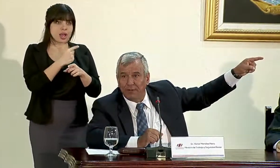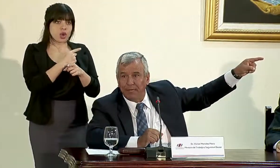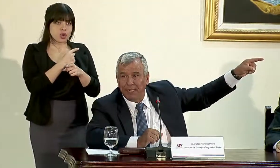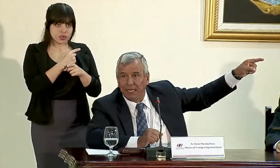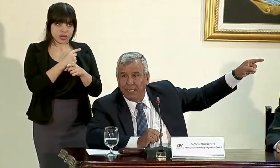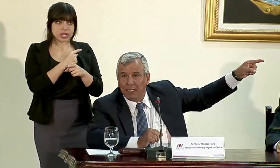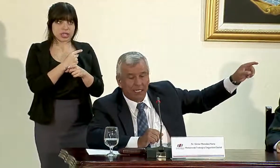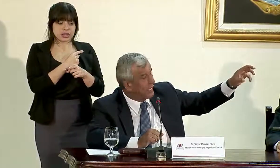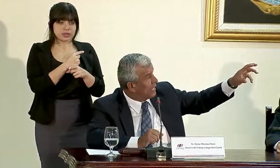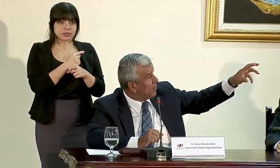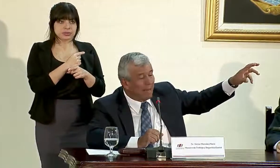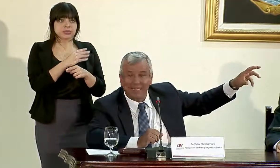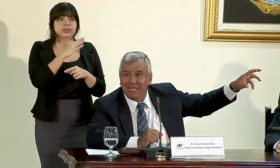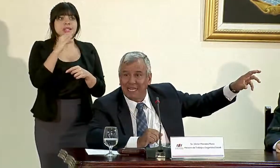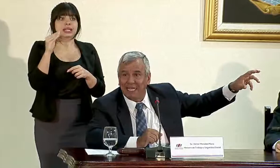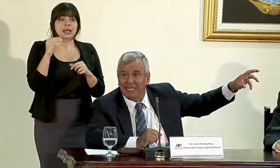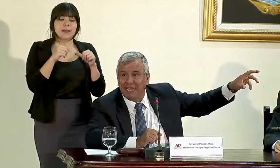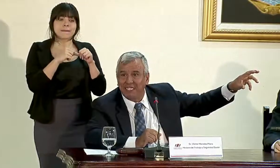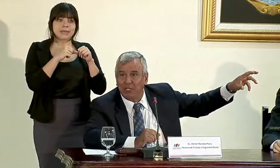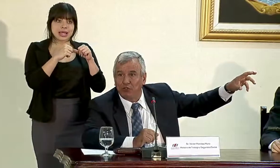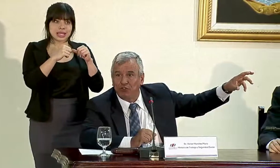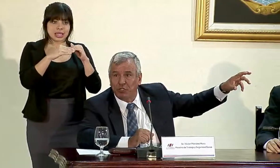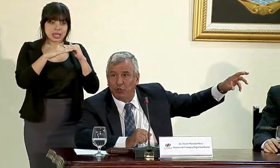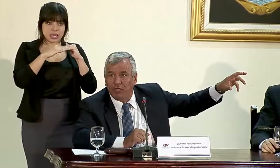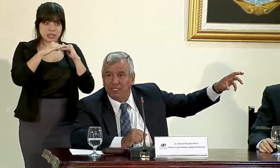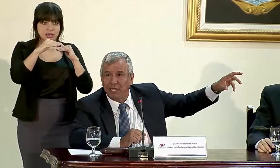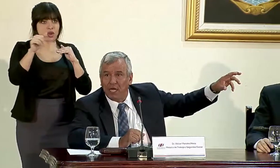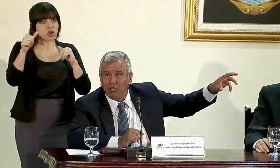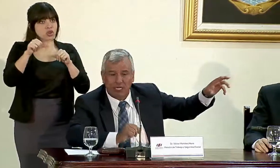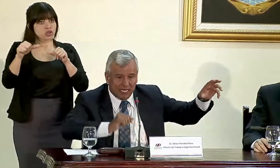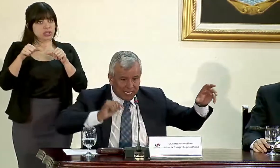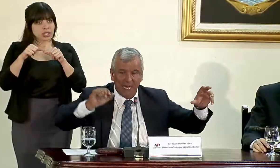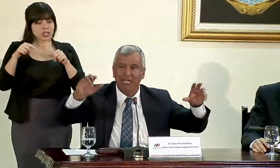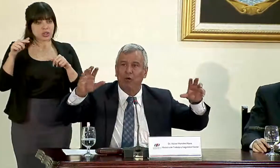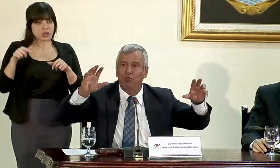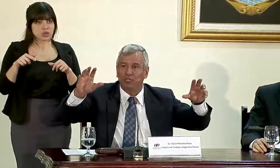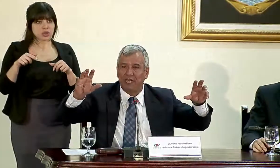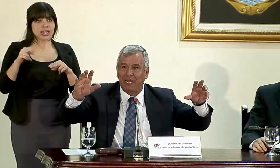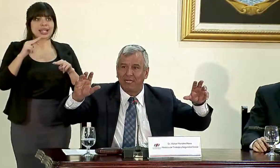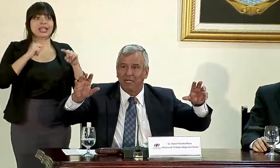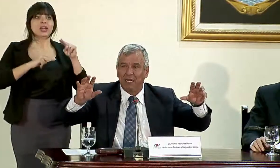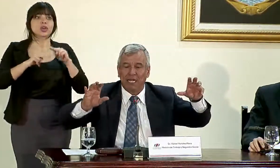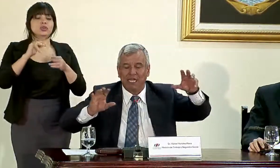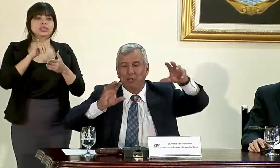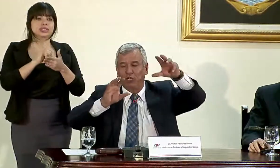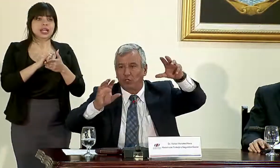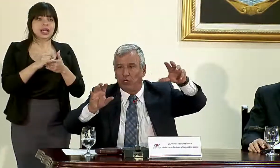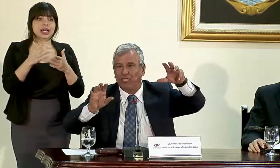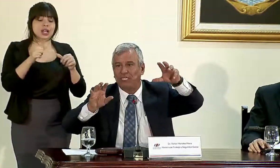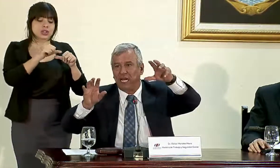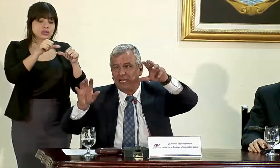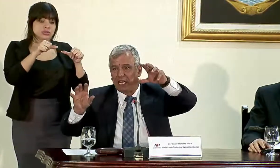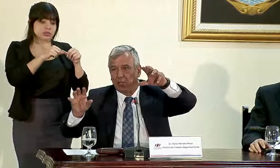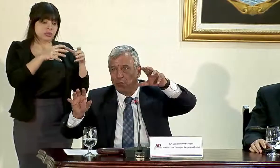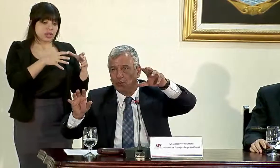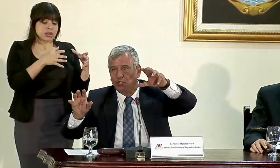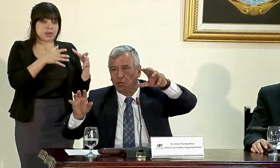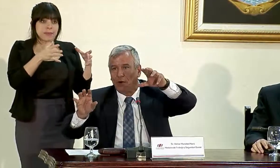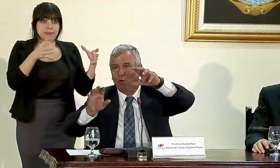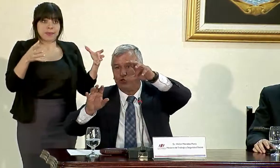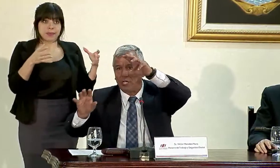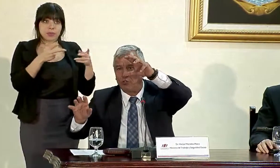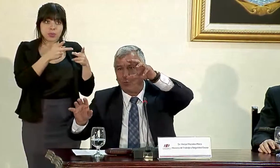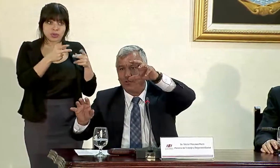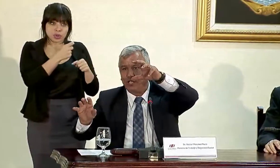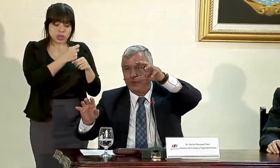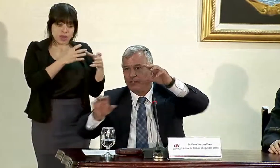corregir, ¿verdad? Y mantener la tendencia en los otros sectores. O sea, aquí el negocio está en que los sectores que están generando puestos de